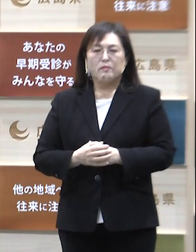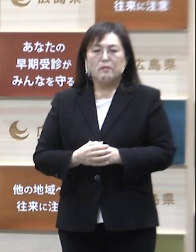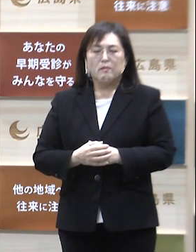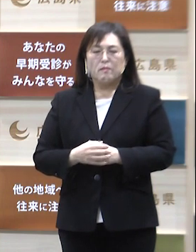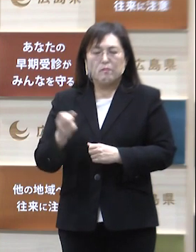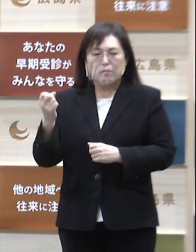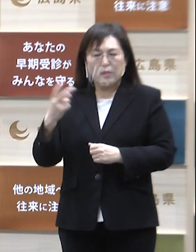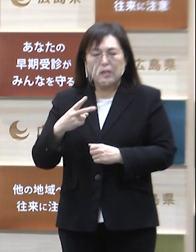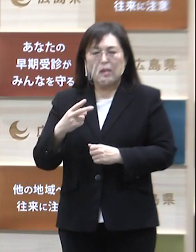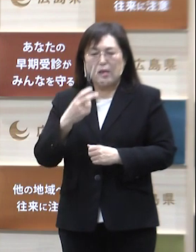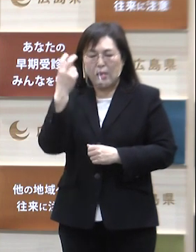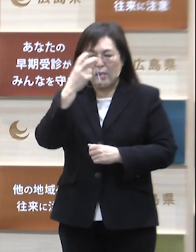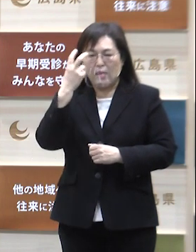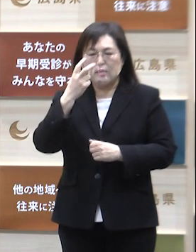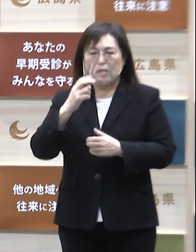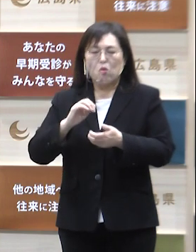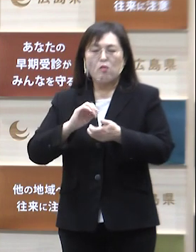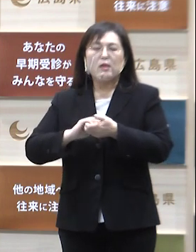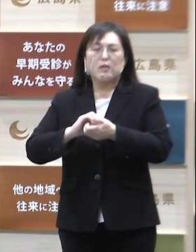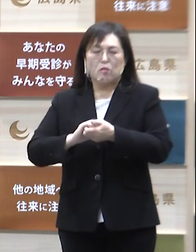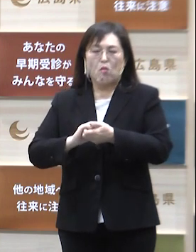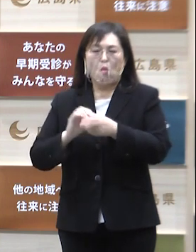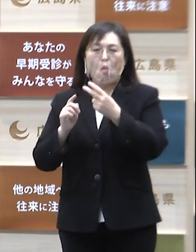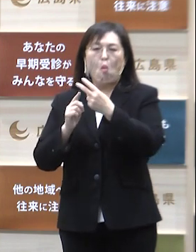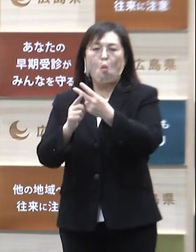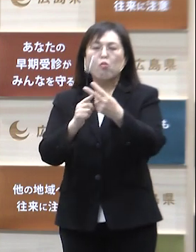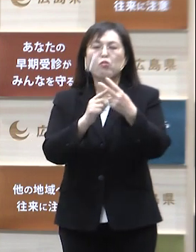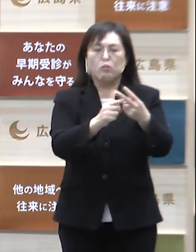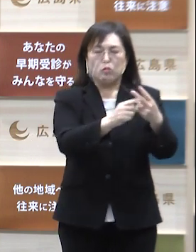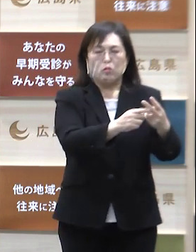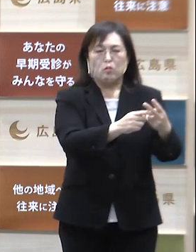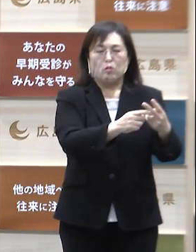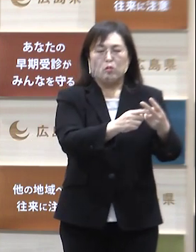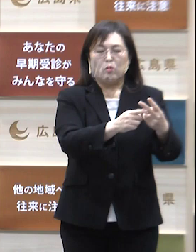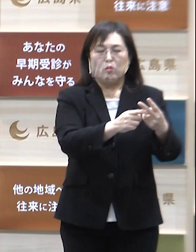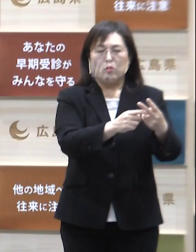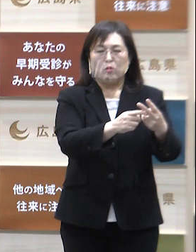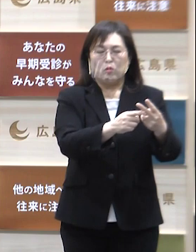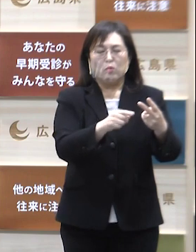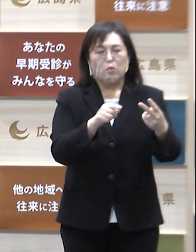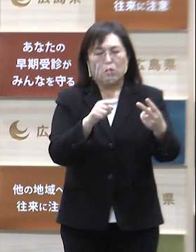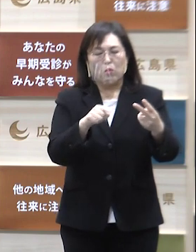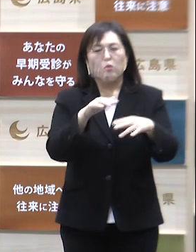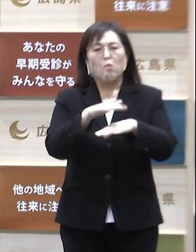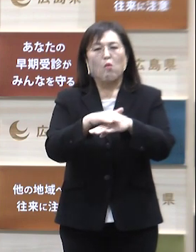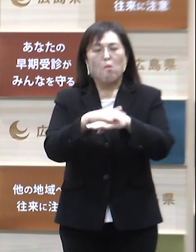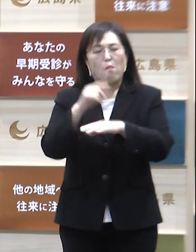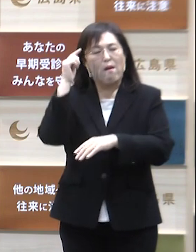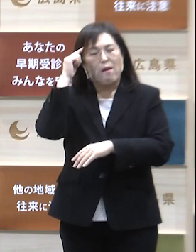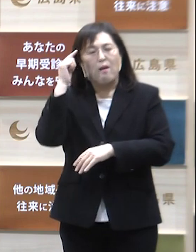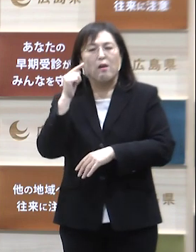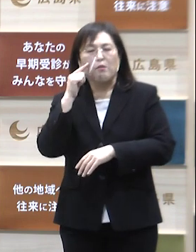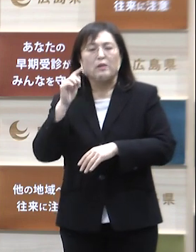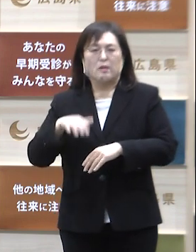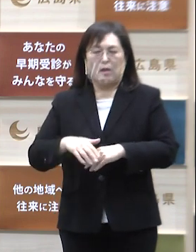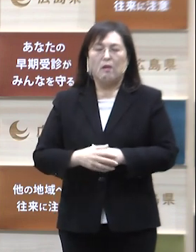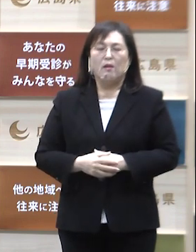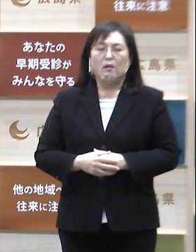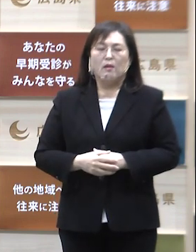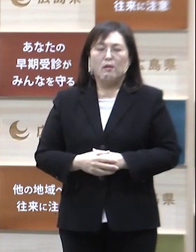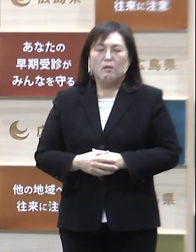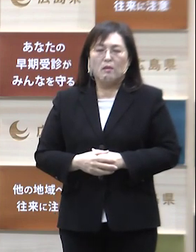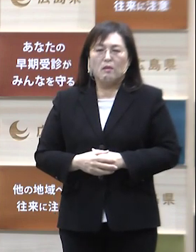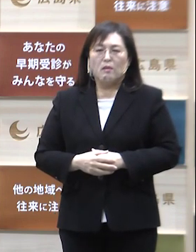郵送するというのも、送りするというのも、まあ、検討しましたけれども、そのぐらいにですね、